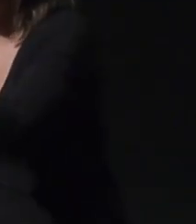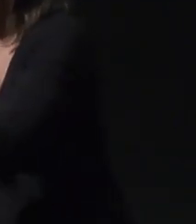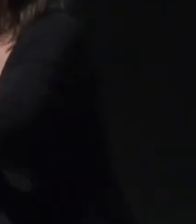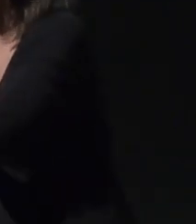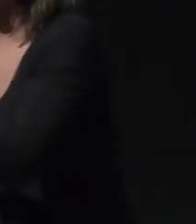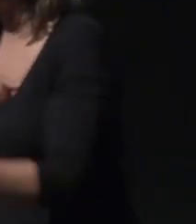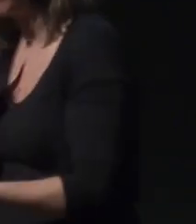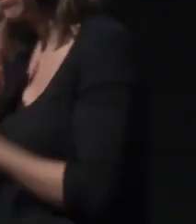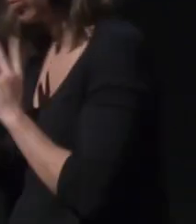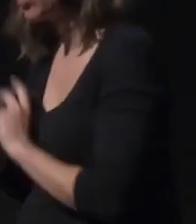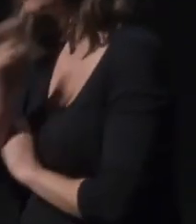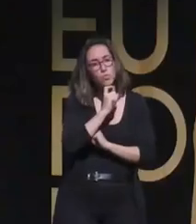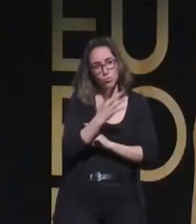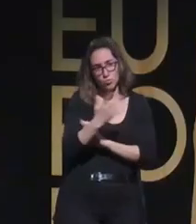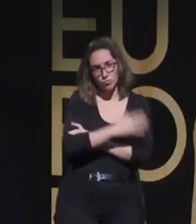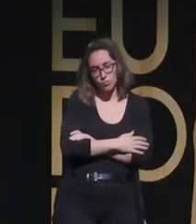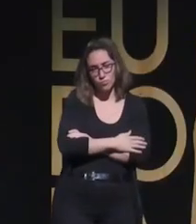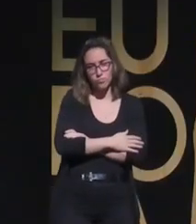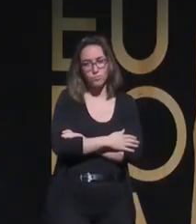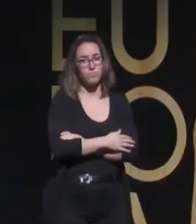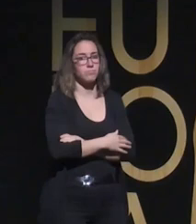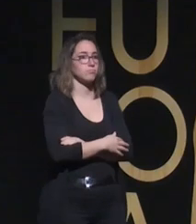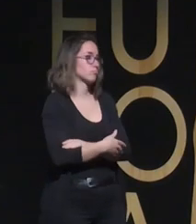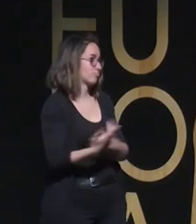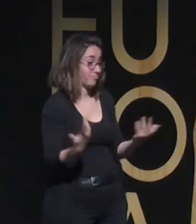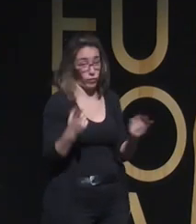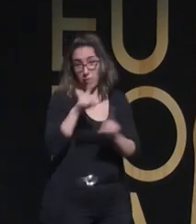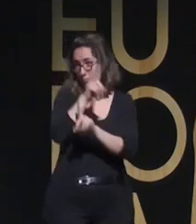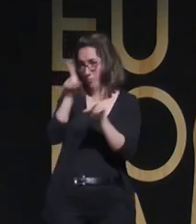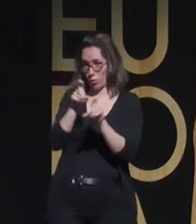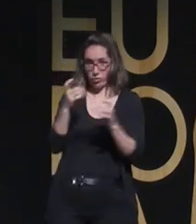Uf, qué difícil. Voy a hacer una pregunta normal, hombre.